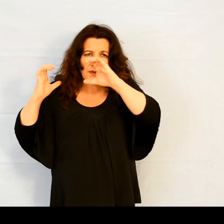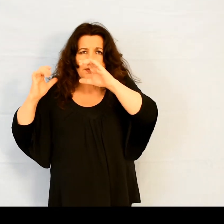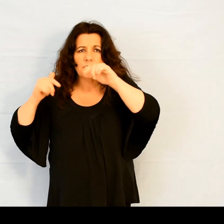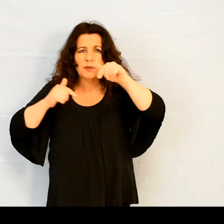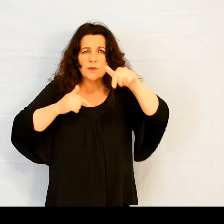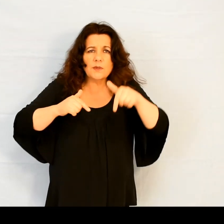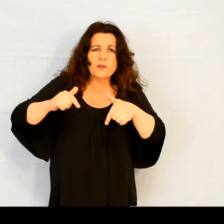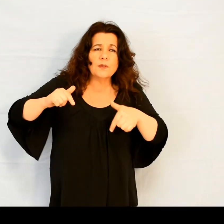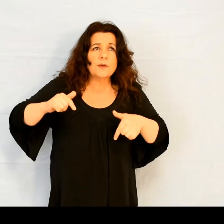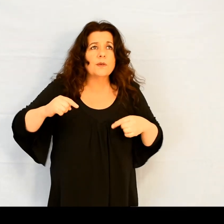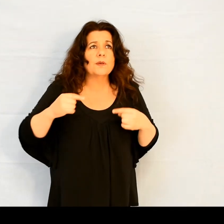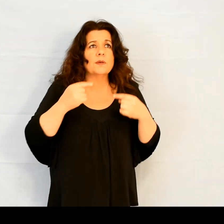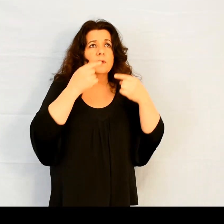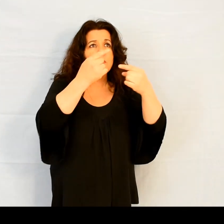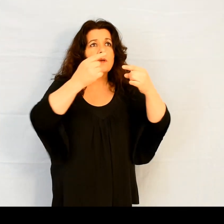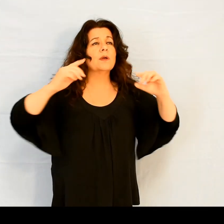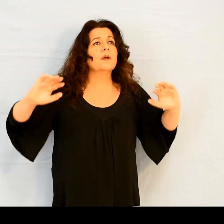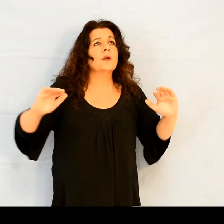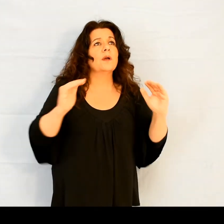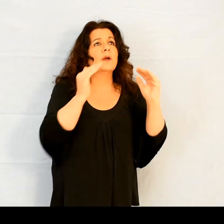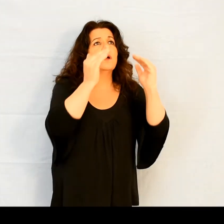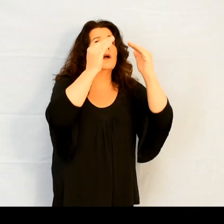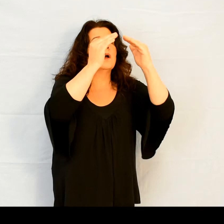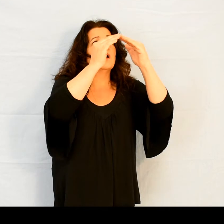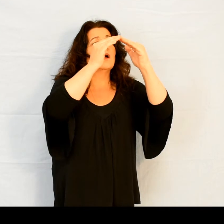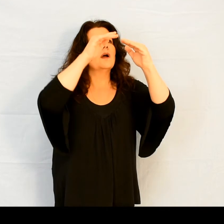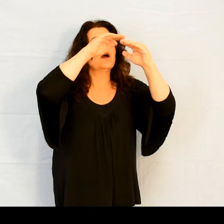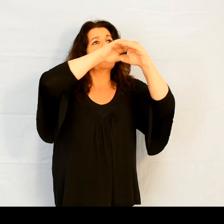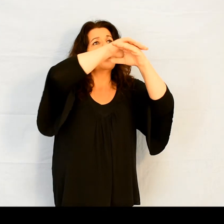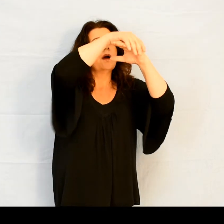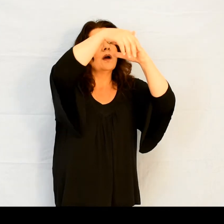qui se dit en hébreu Golgotha.